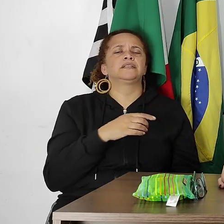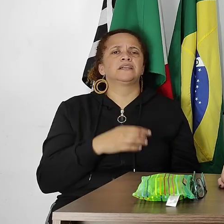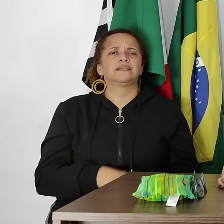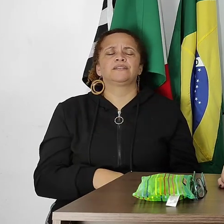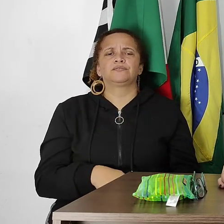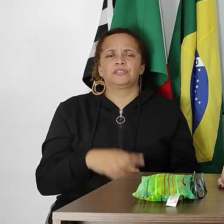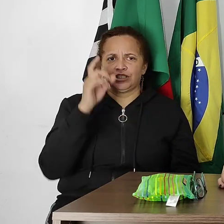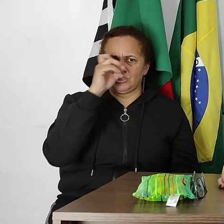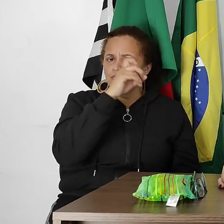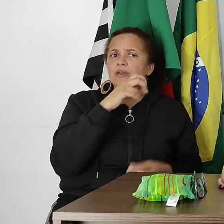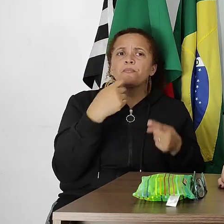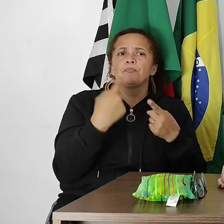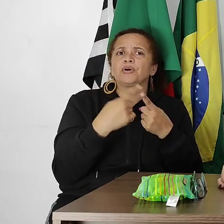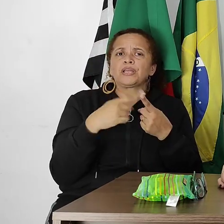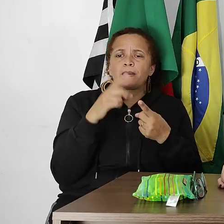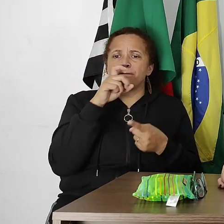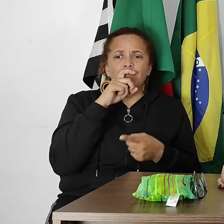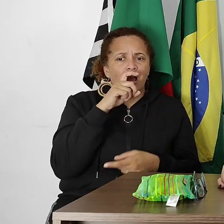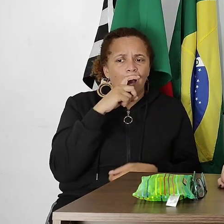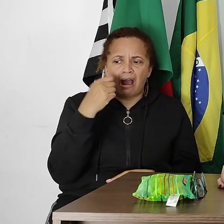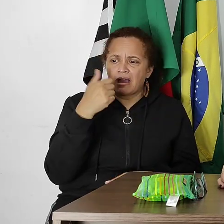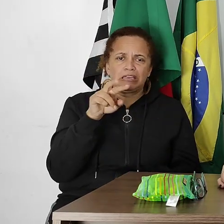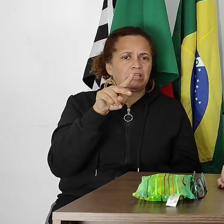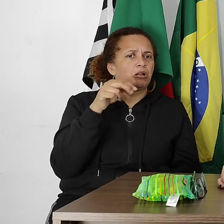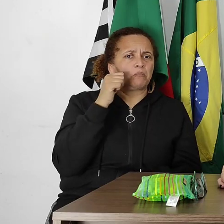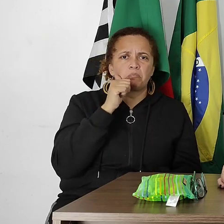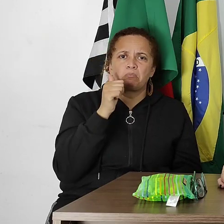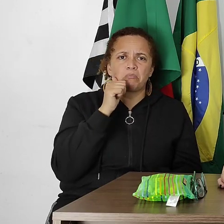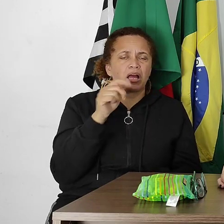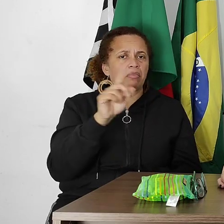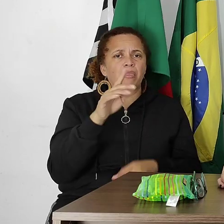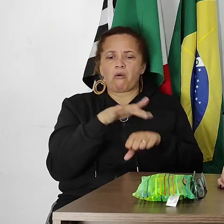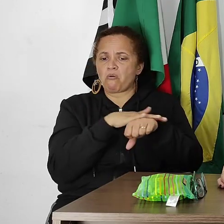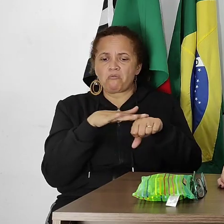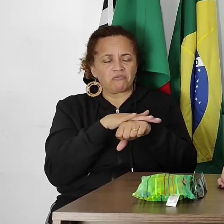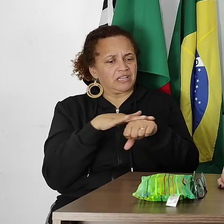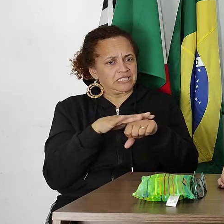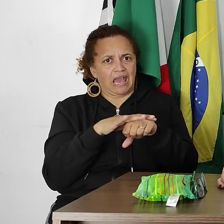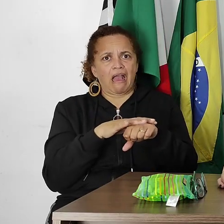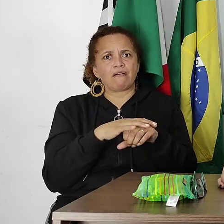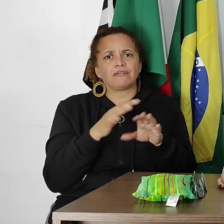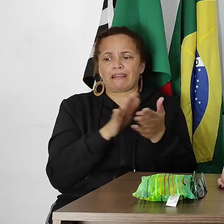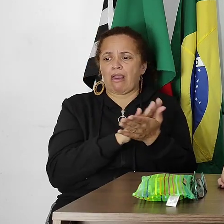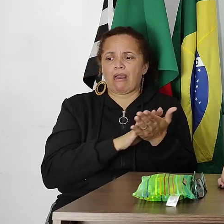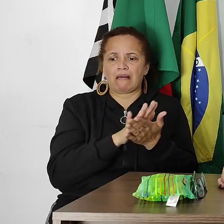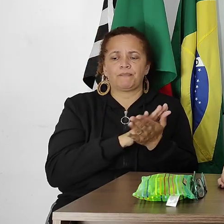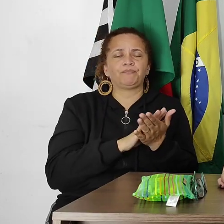de casa estava muito difícil, né? Mas a minha gestação foi uma bênção,